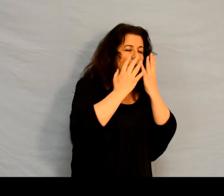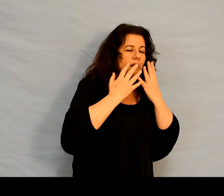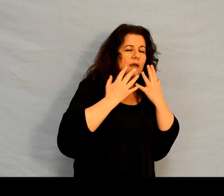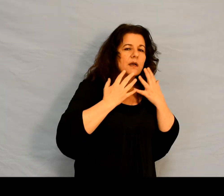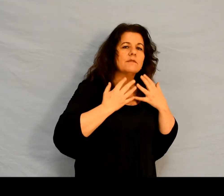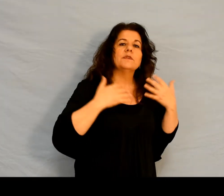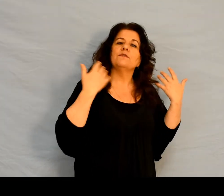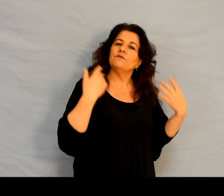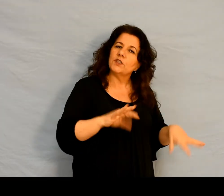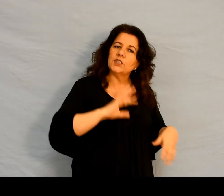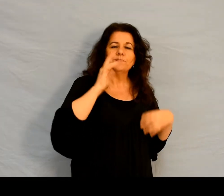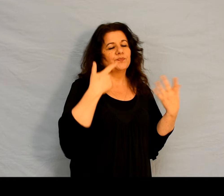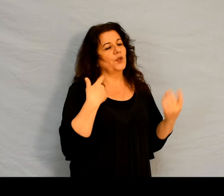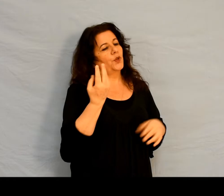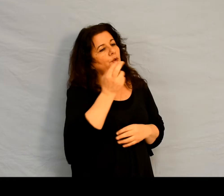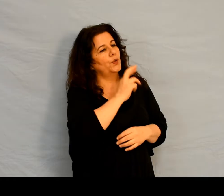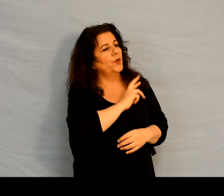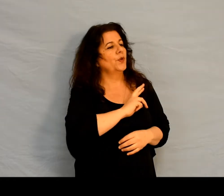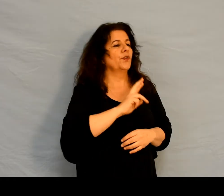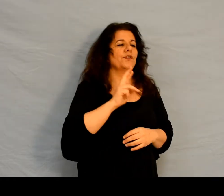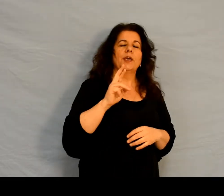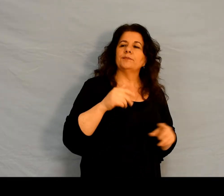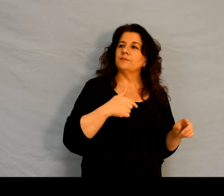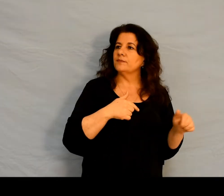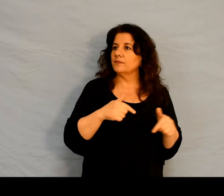Quand il revint, il voyait.